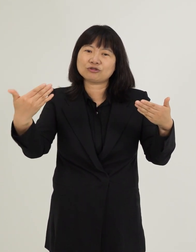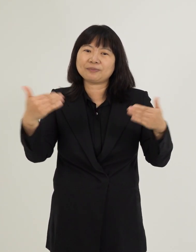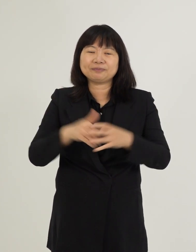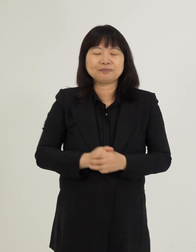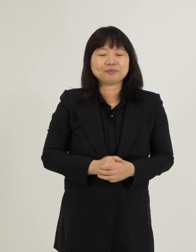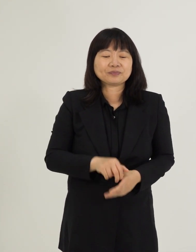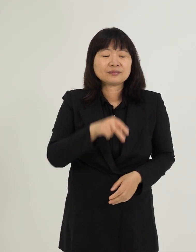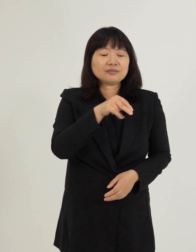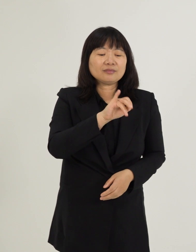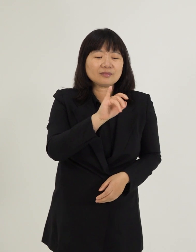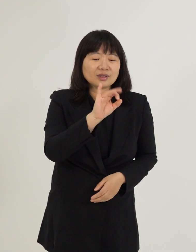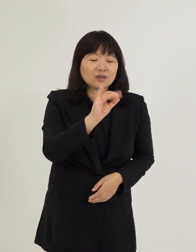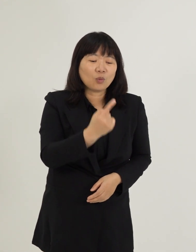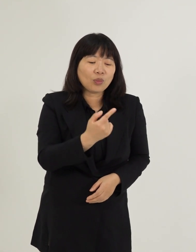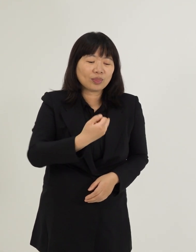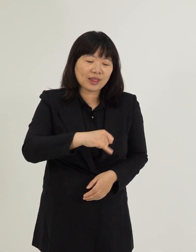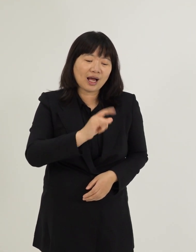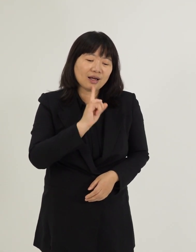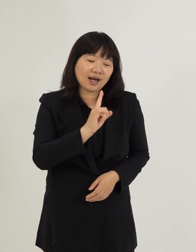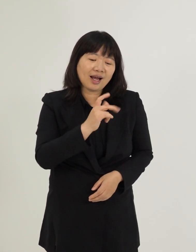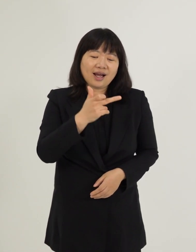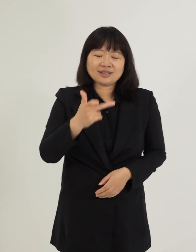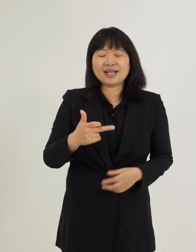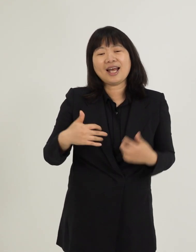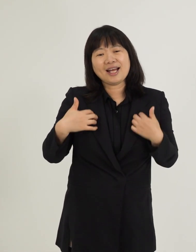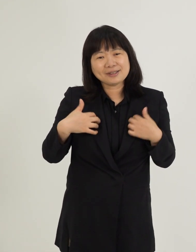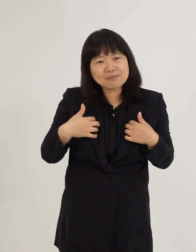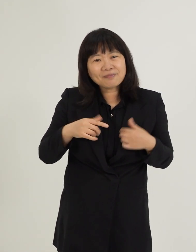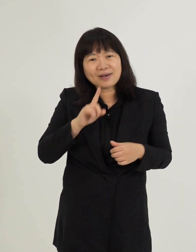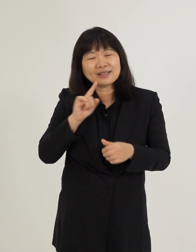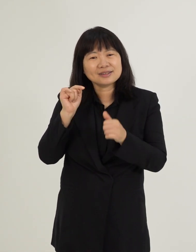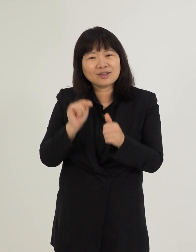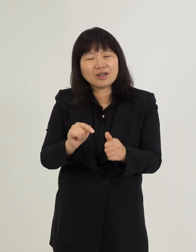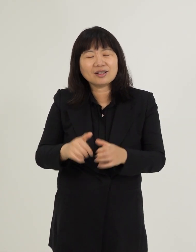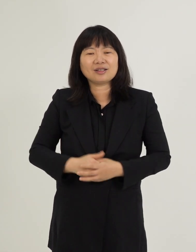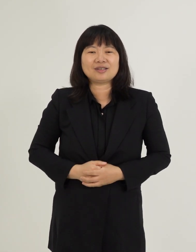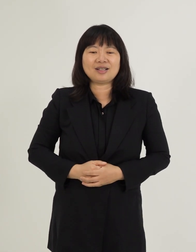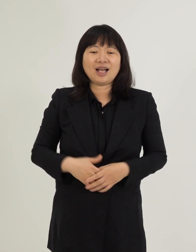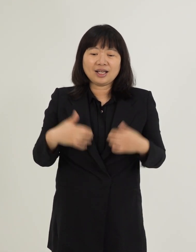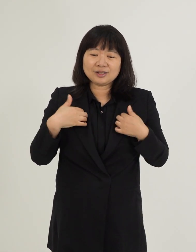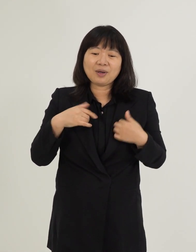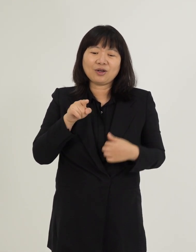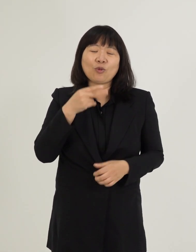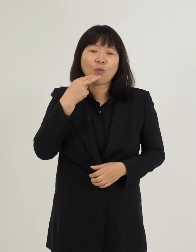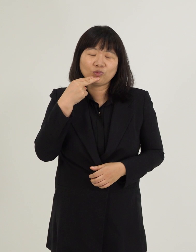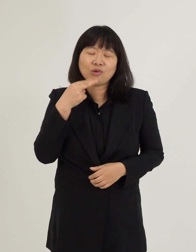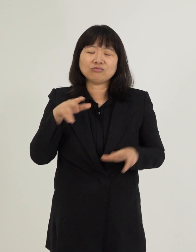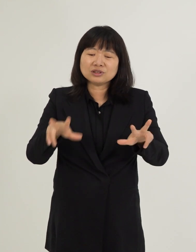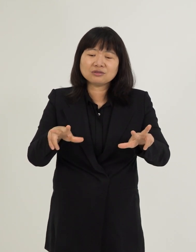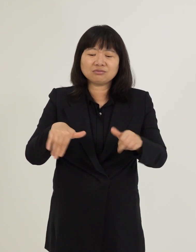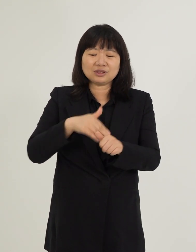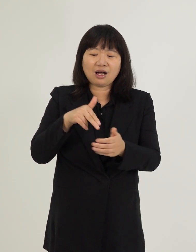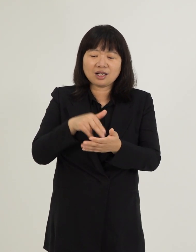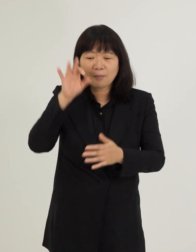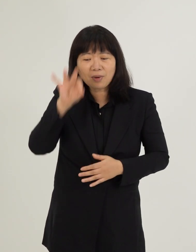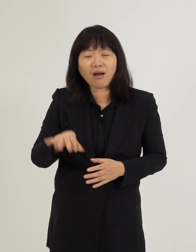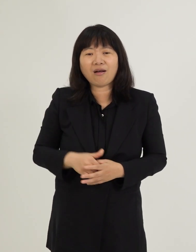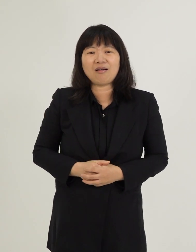시온에 따라 크게 기뻐할지어다. 기뻐할 것도 없는데 지금